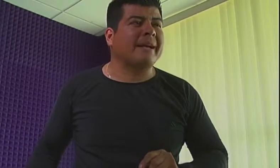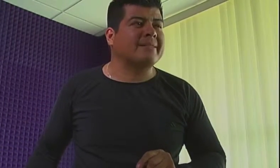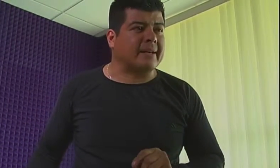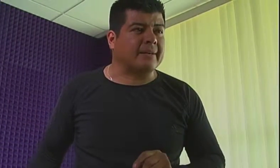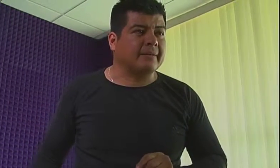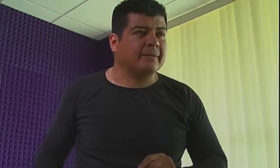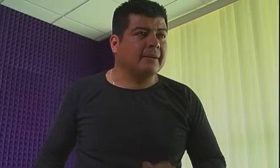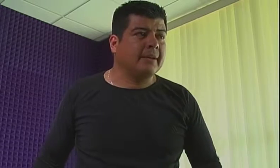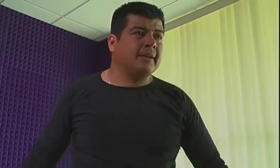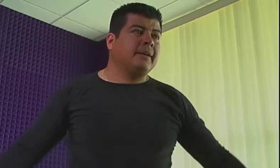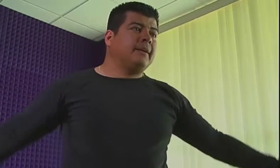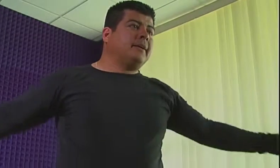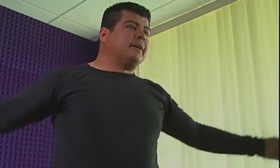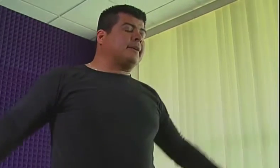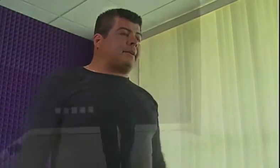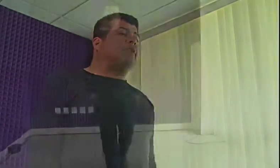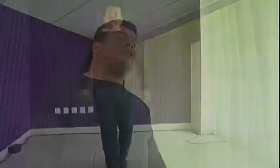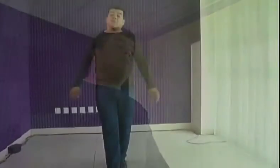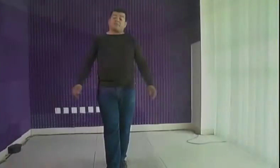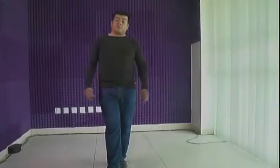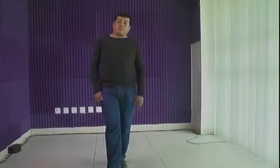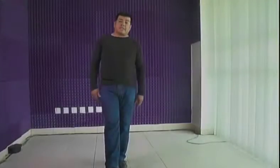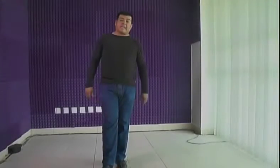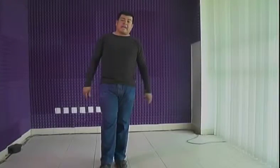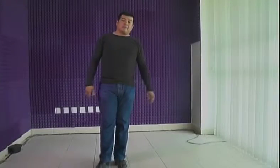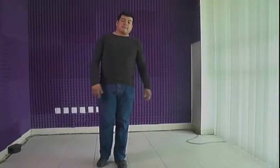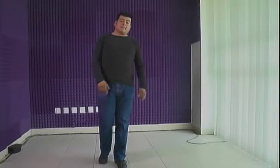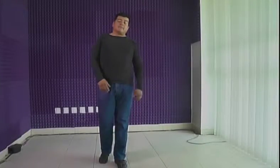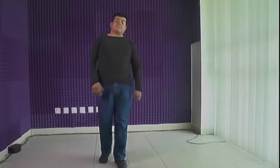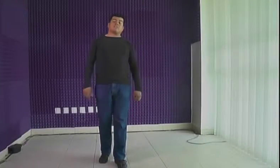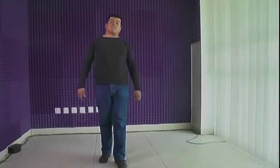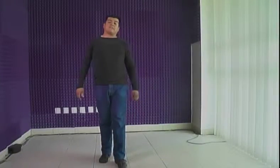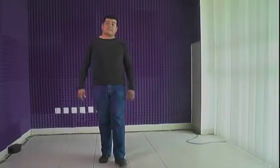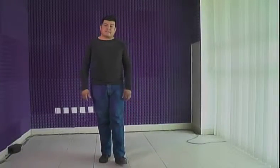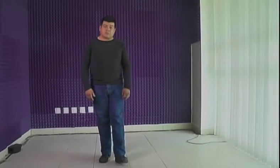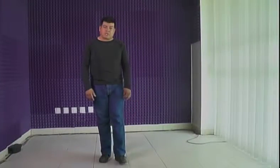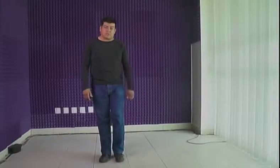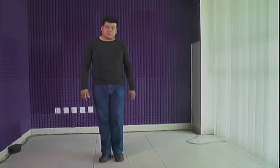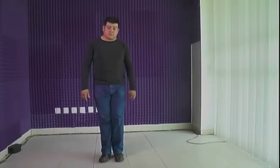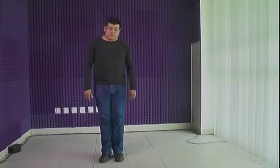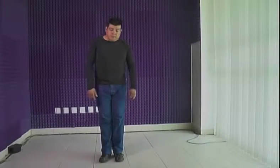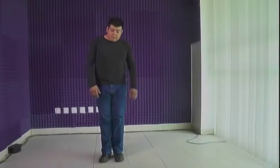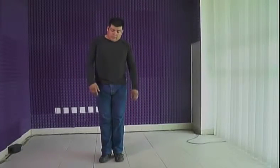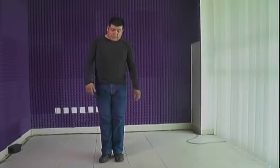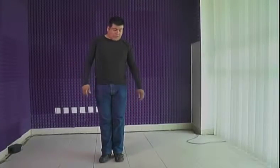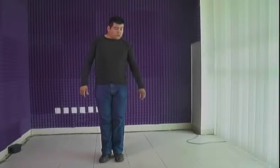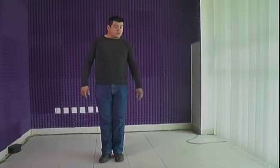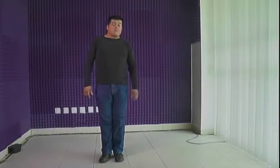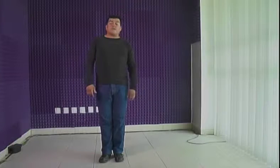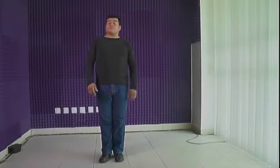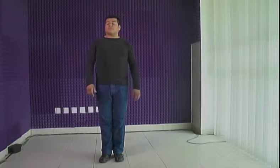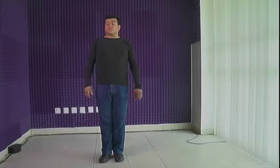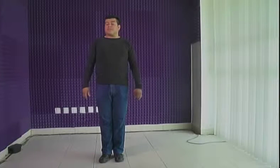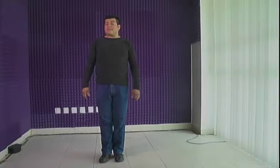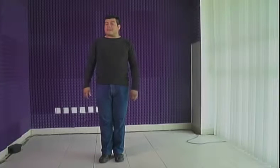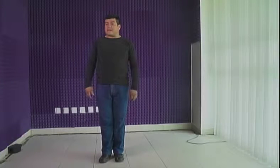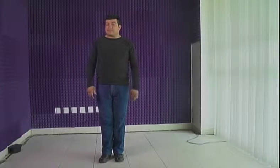envejecer. Rendido de su búsqueda, decidió quedarse con ellos. Yo no puedo continuar ya.